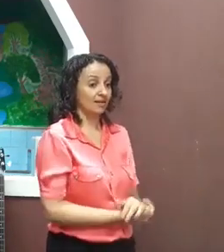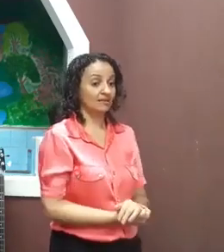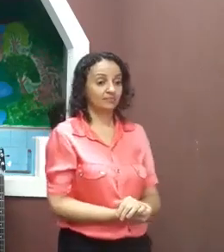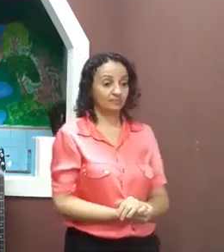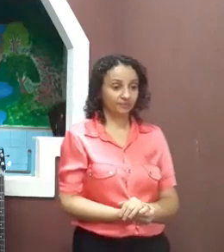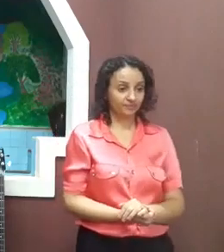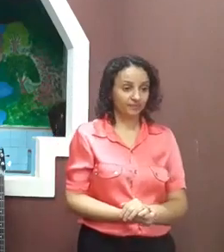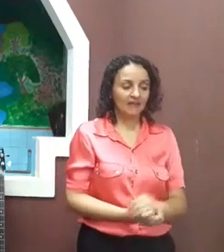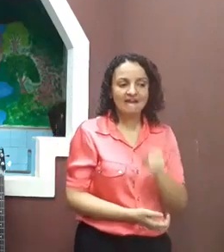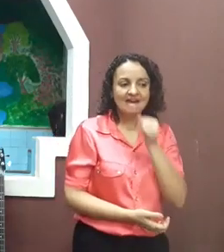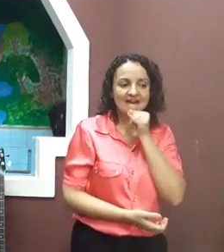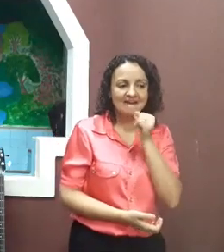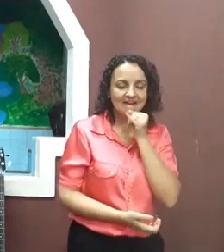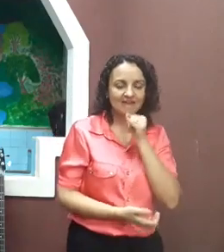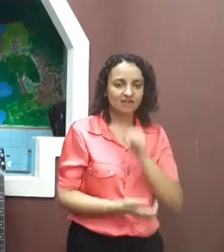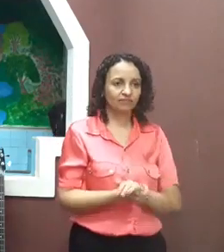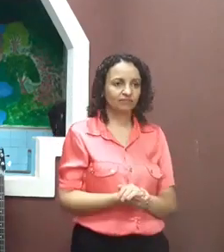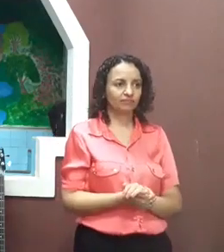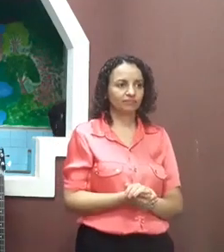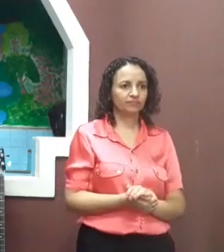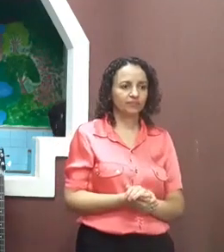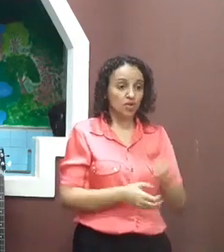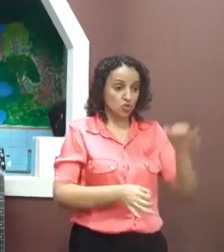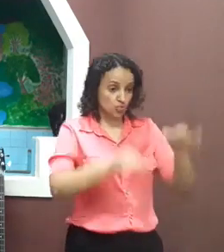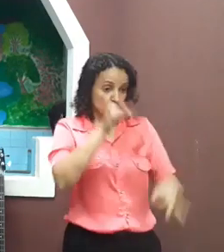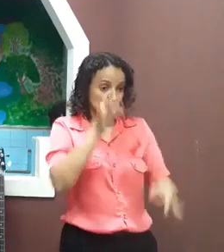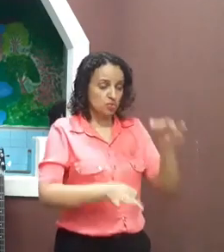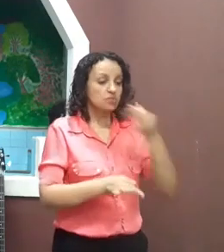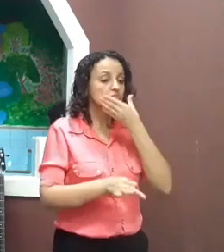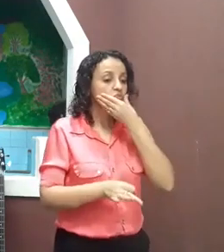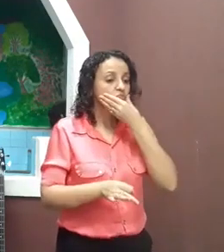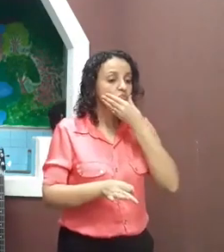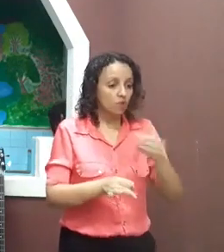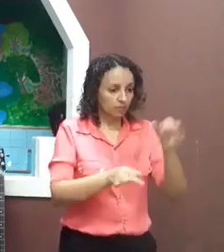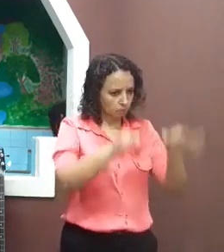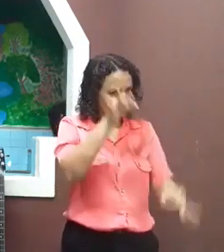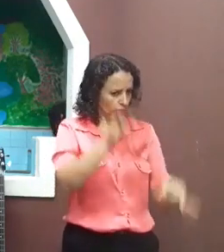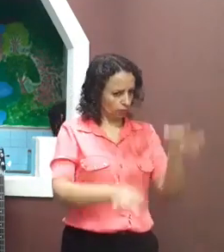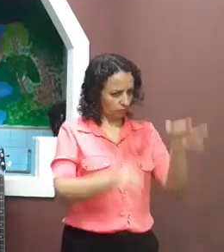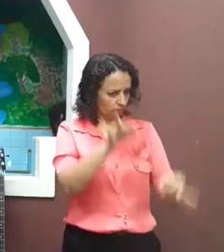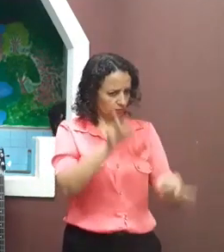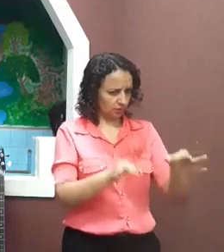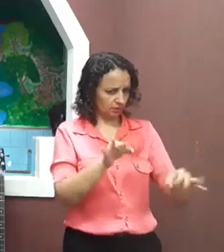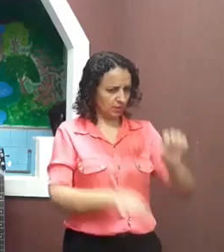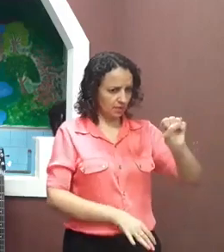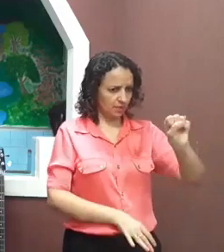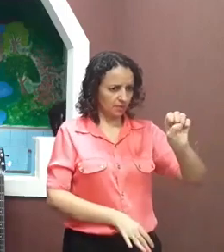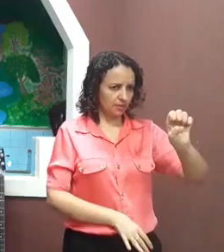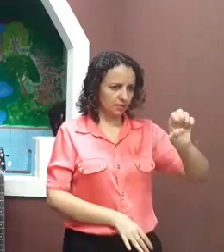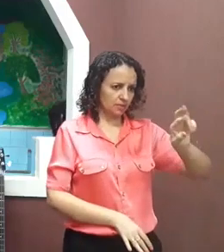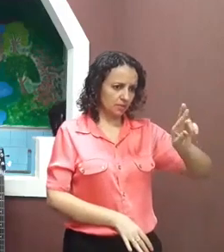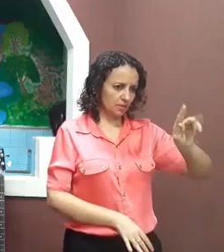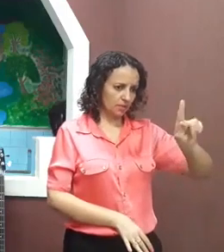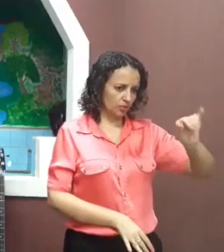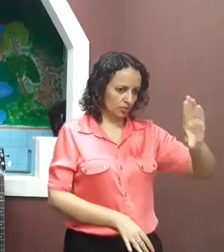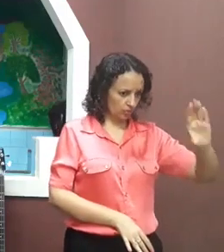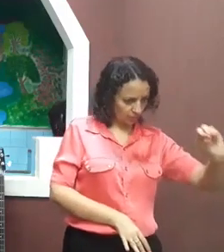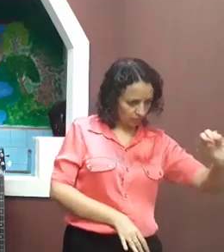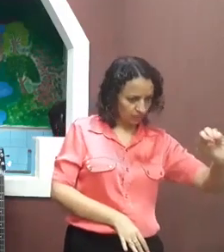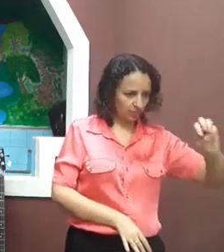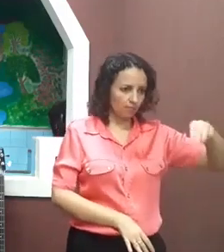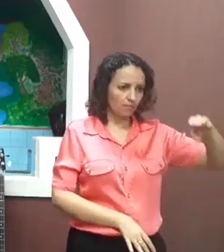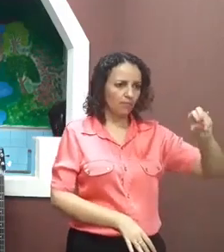dar um exemplo para você. Olha, o juiz Sérgio Moro fez um monte de coisa com as leis que já tinha. Ele